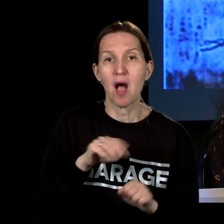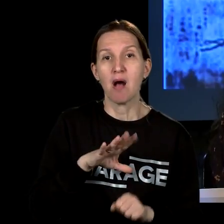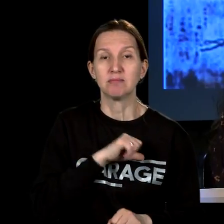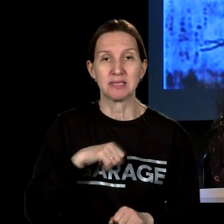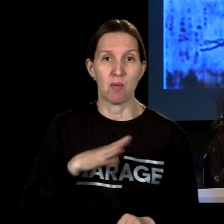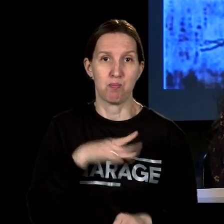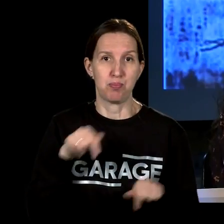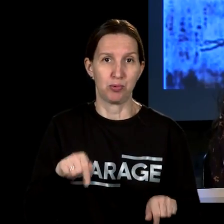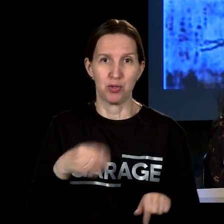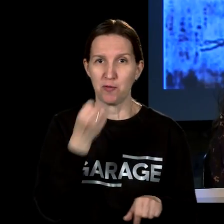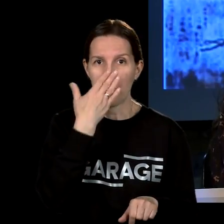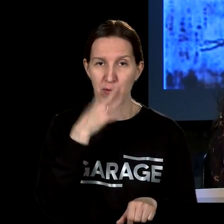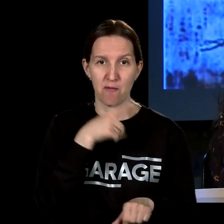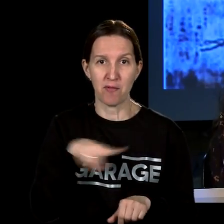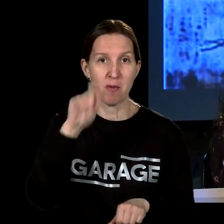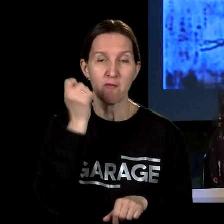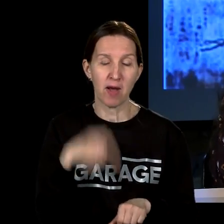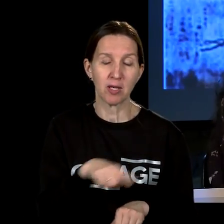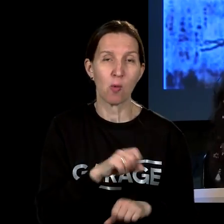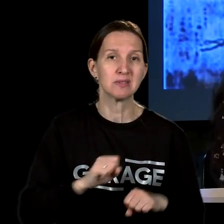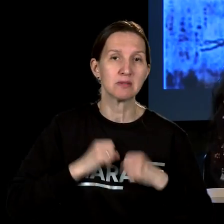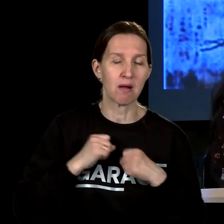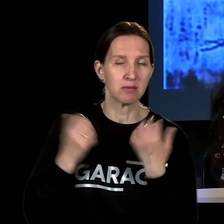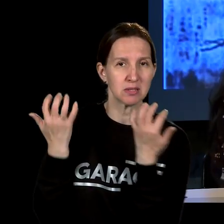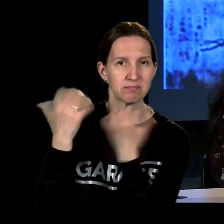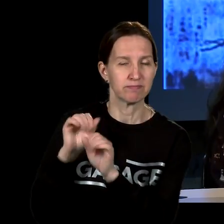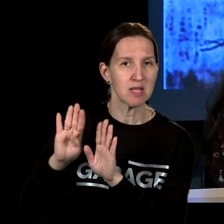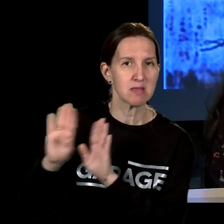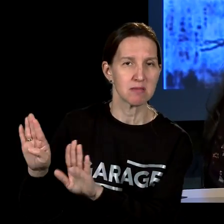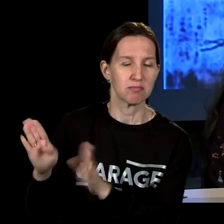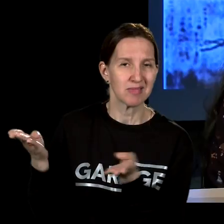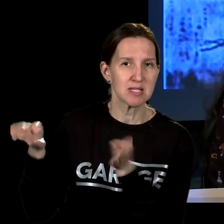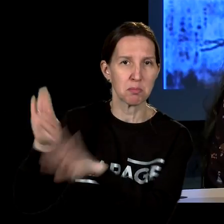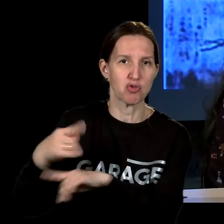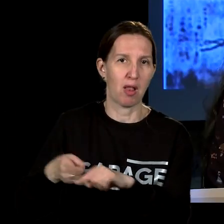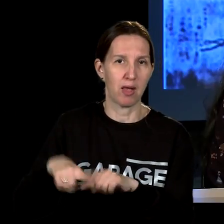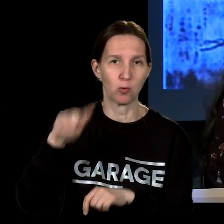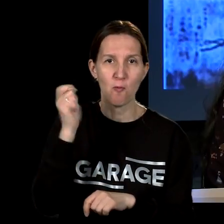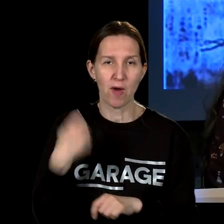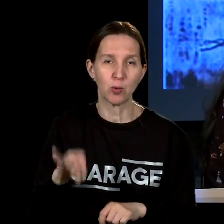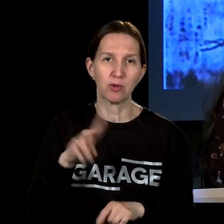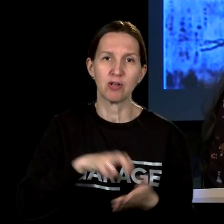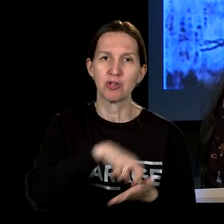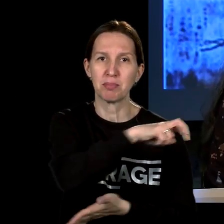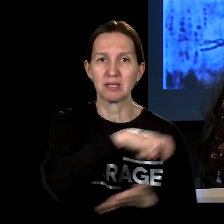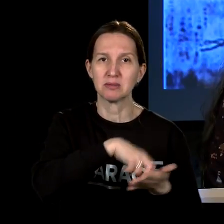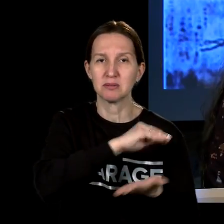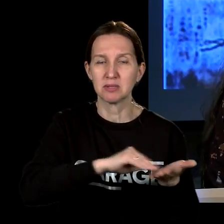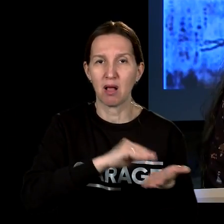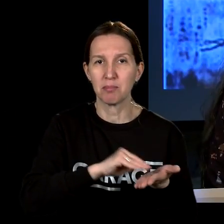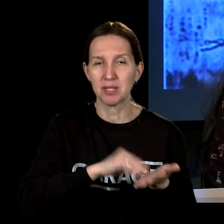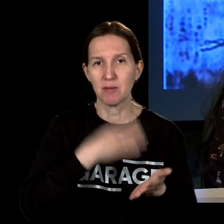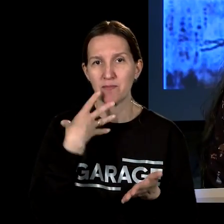или действительно не замечал эту войну, и писал своим европейским друзьям письма о том, как как в Японии незаметно, что